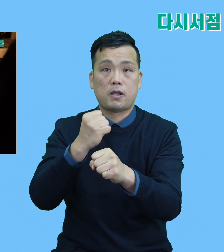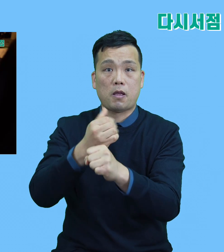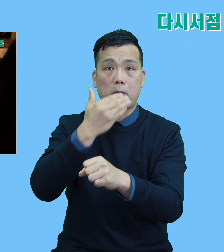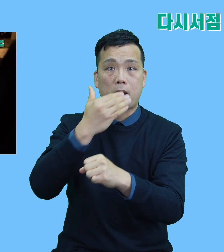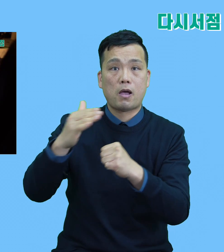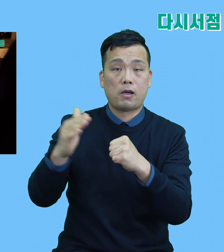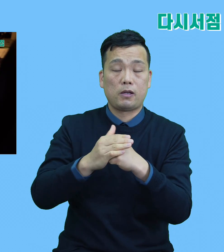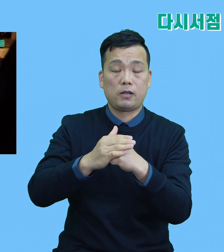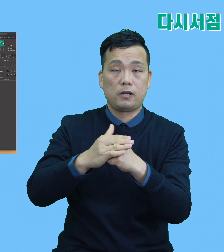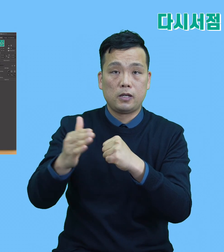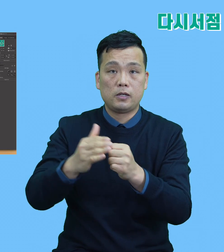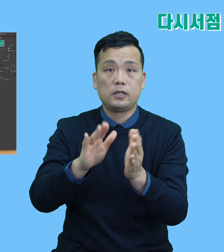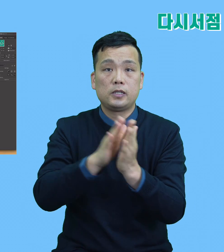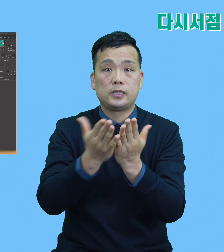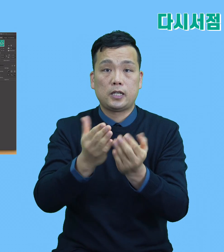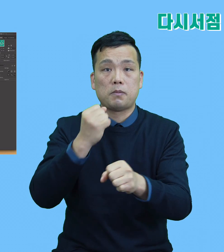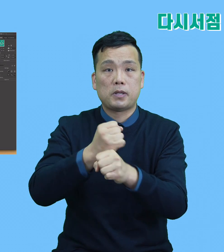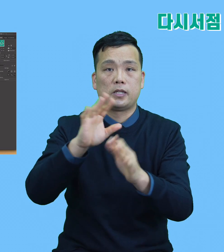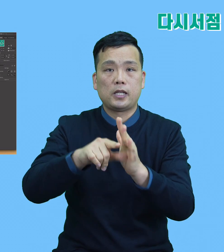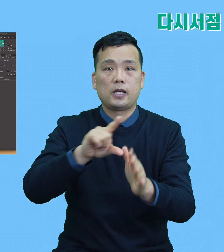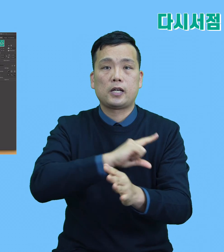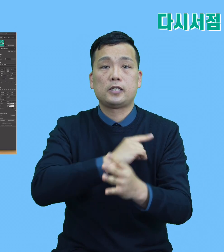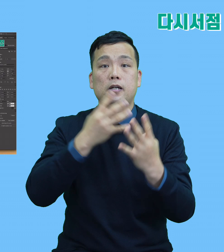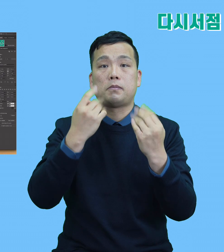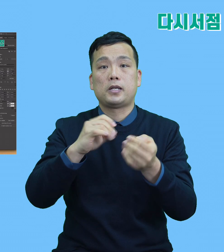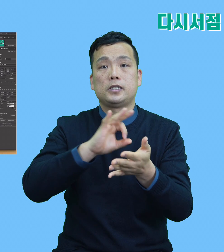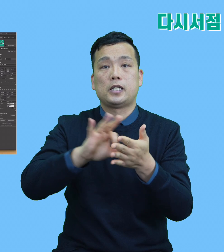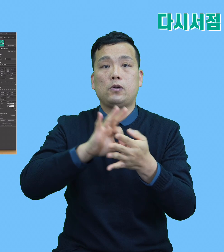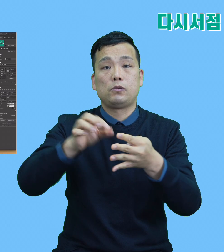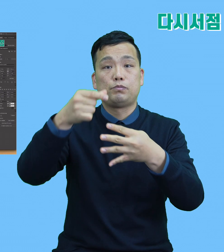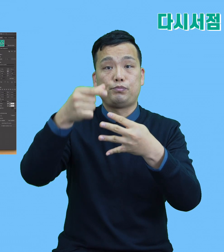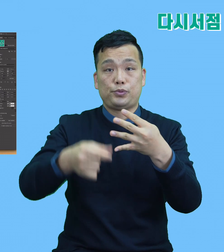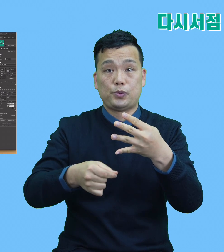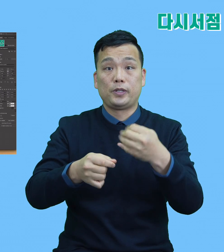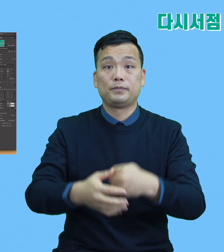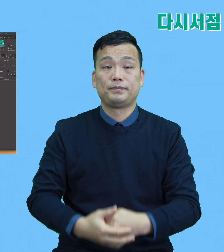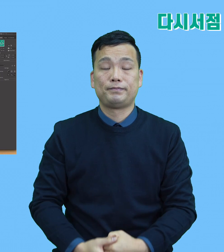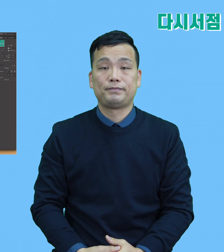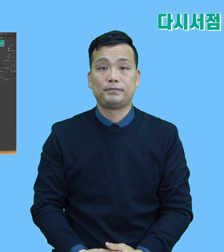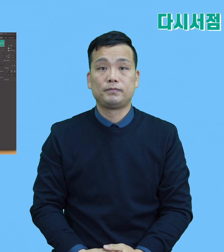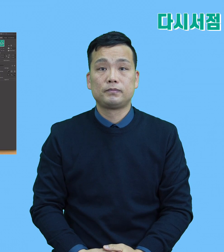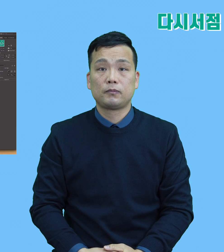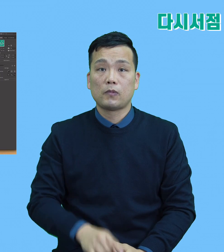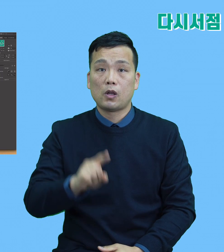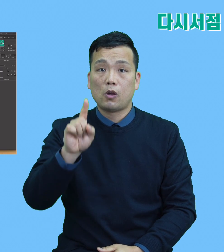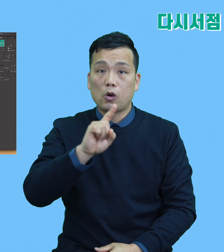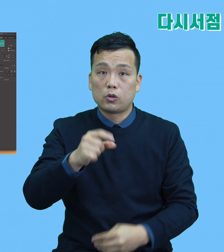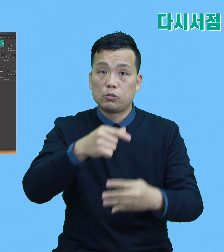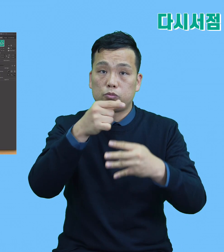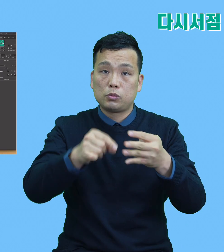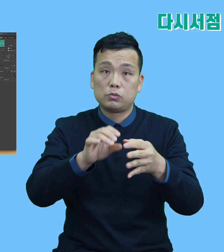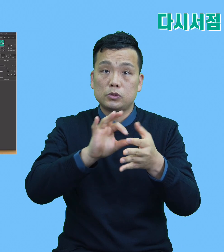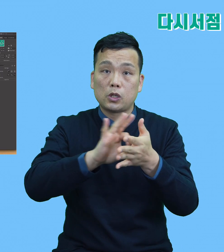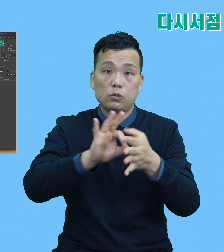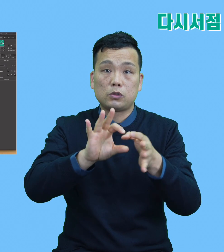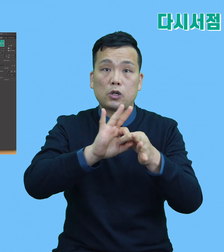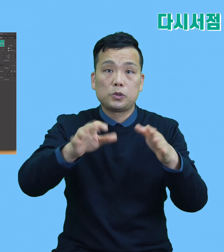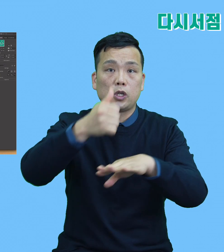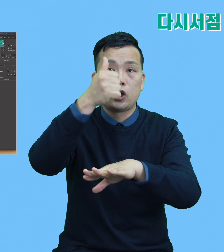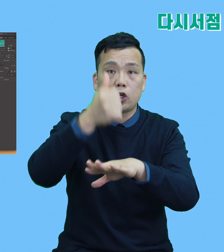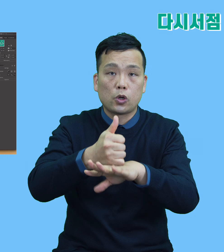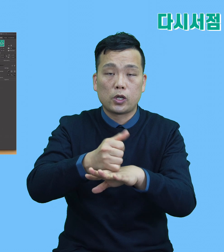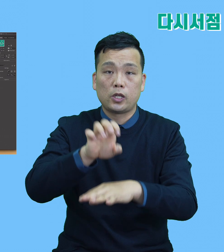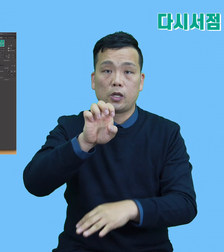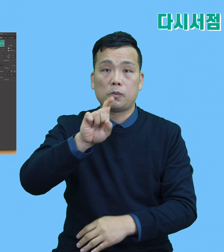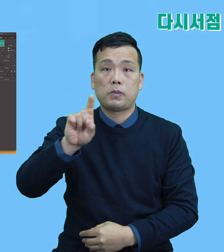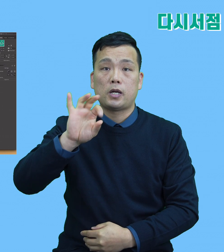때문에 책을 만들 때 가장 많이 사용하는 프로그램이죠. 어떤 프로그램을 쓰든 결과적으로